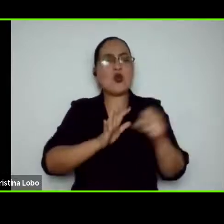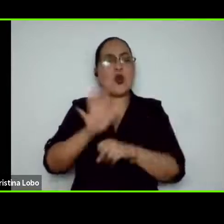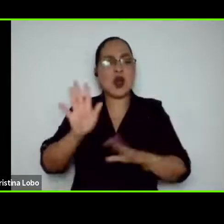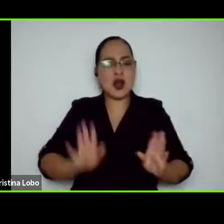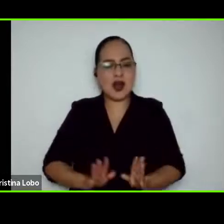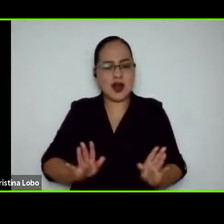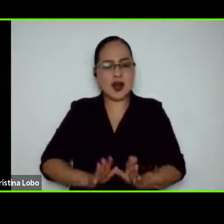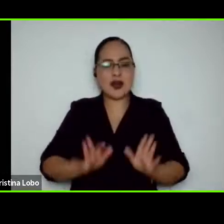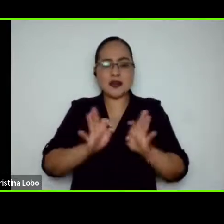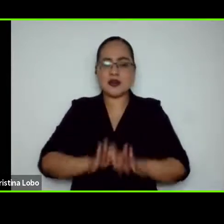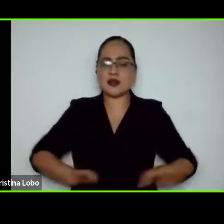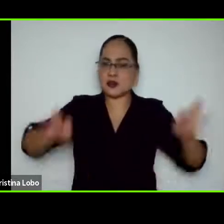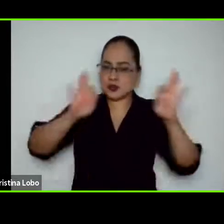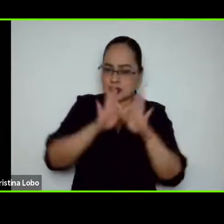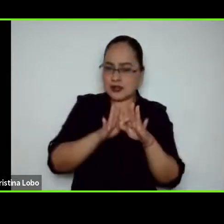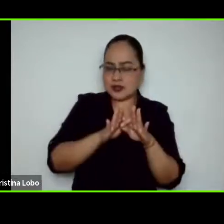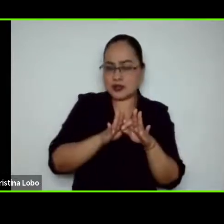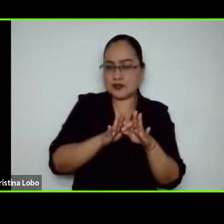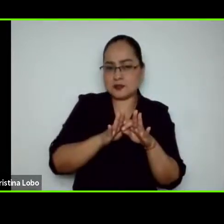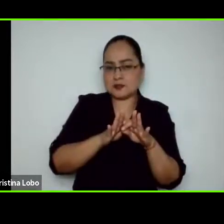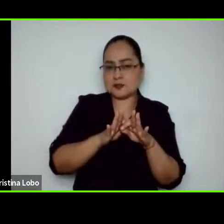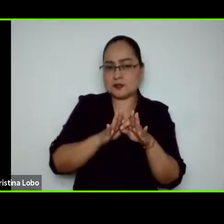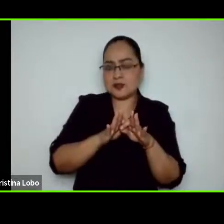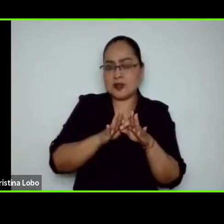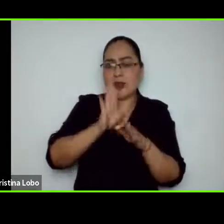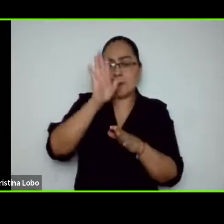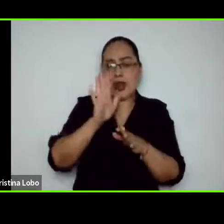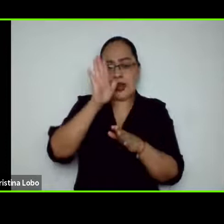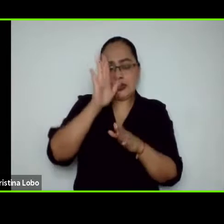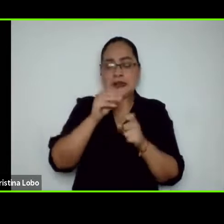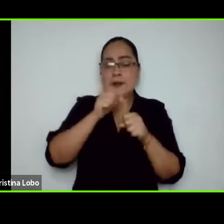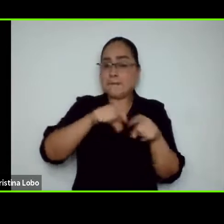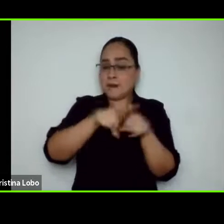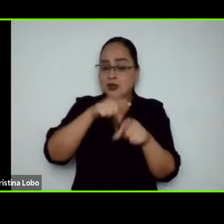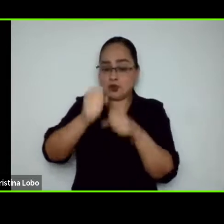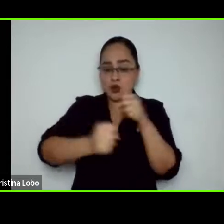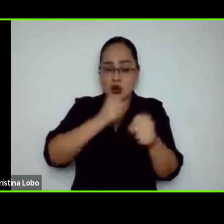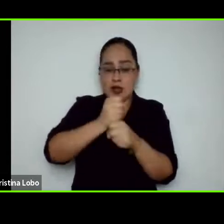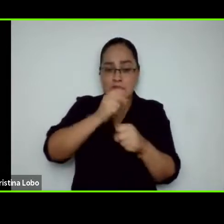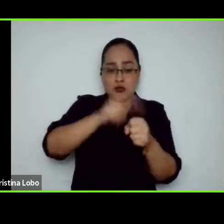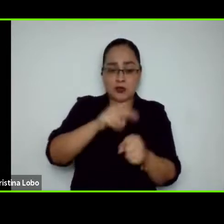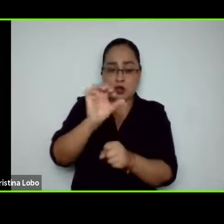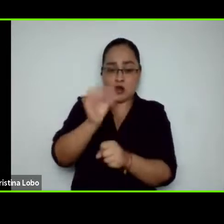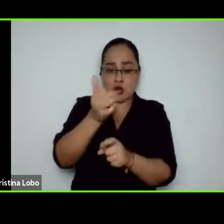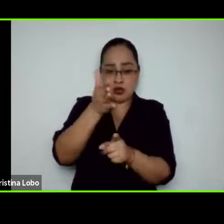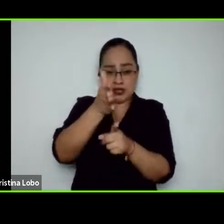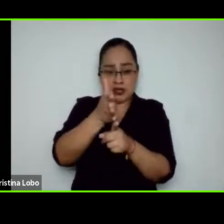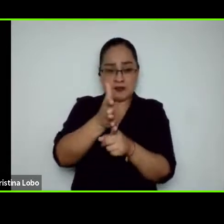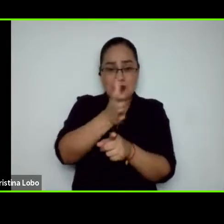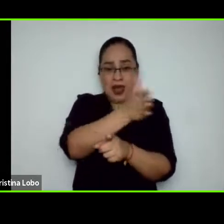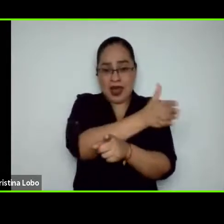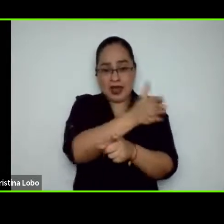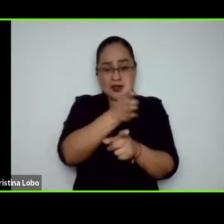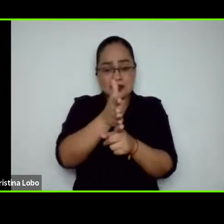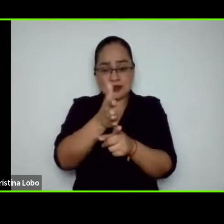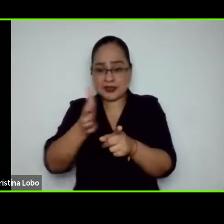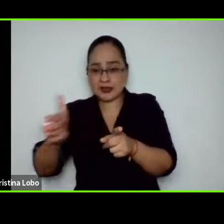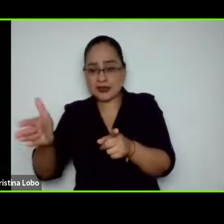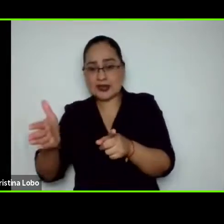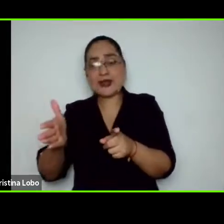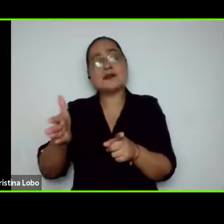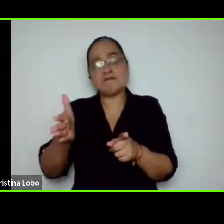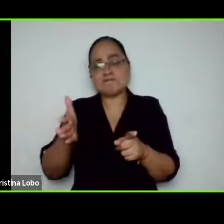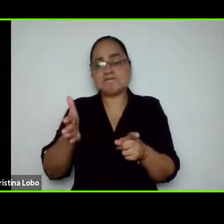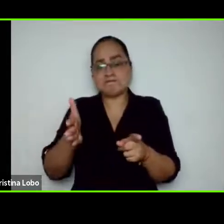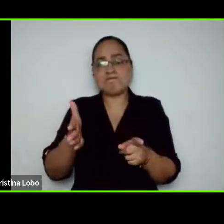Hay muchas implicaciones y yo creo que es un antes y un después totalmente en la jurisprudencia del Poder Judicial,